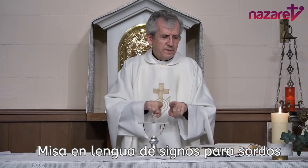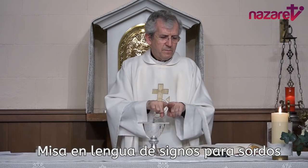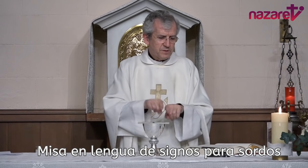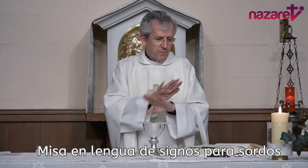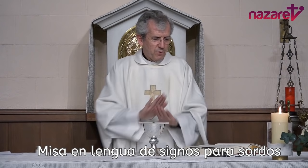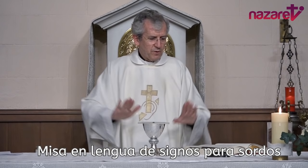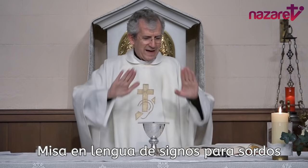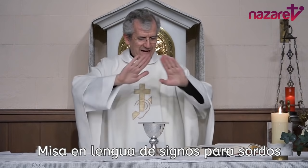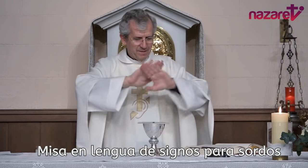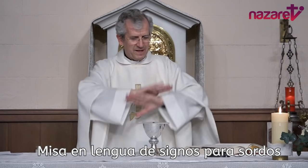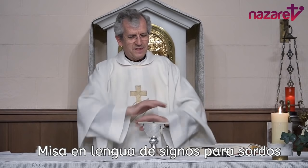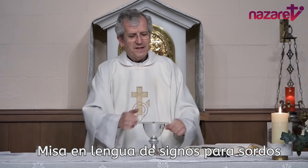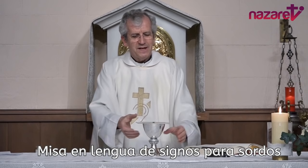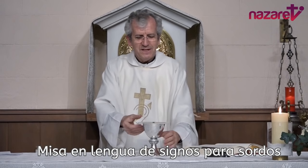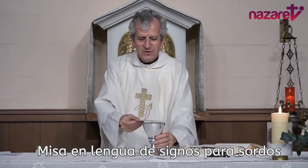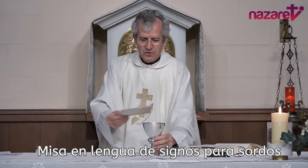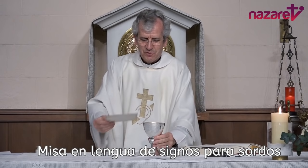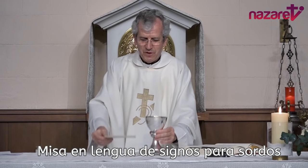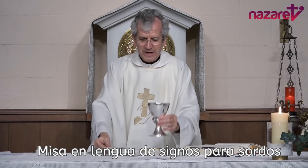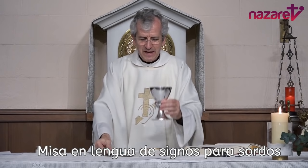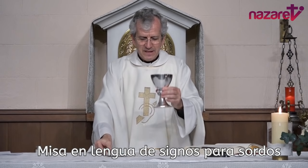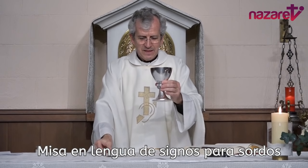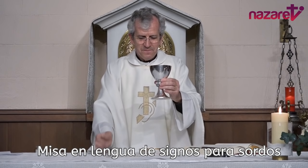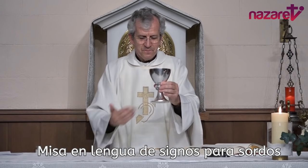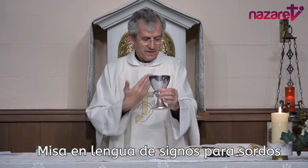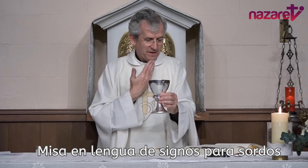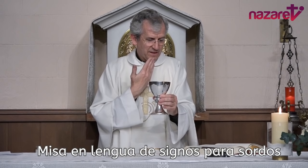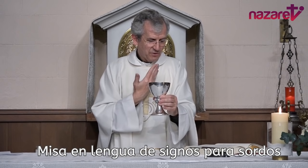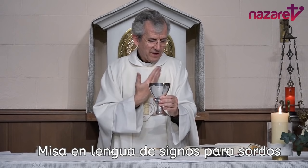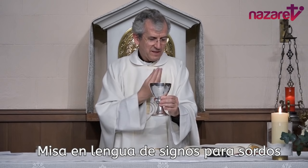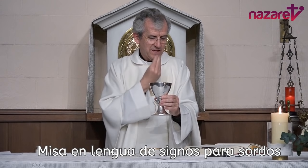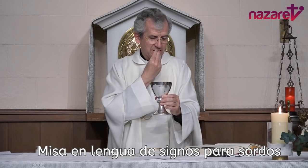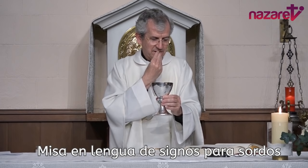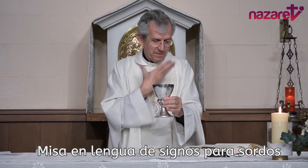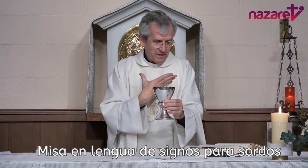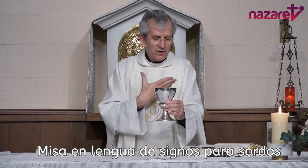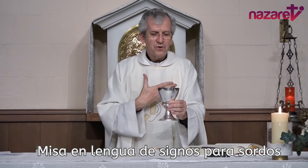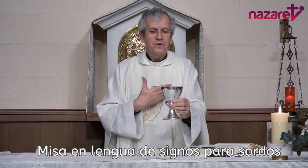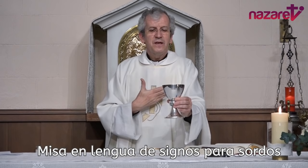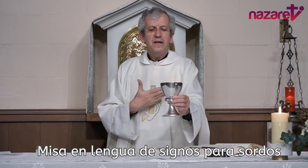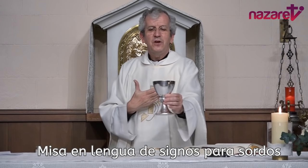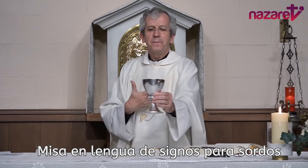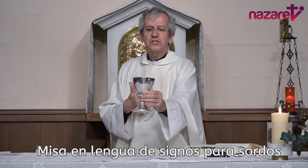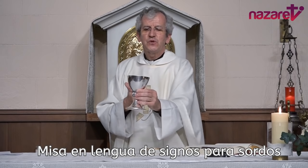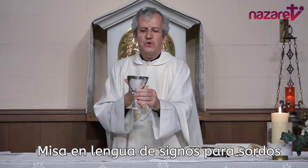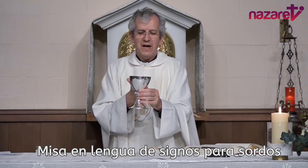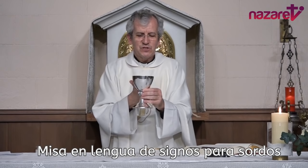Del mismo modo, acabada la cena, tomó el cáliz y dando gracias, te bendijo y lo pasó a